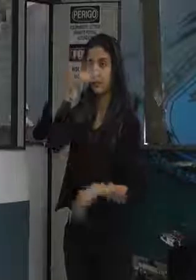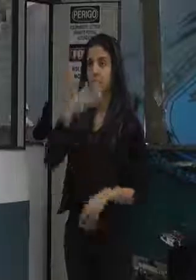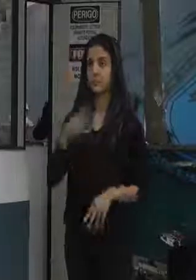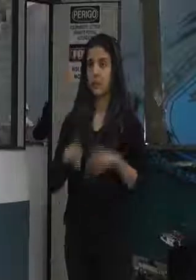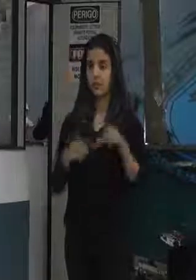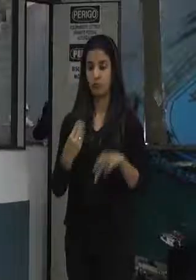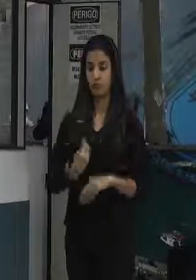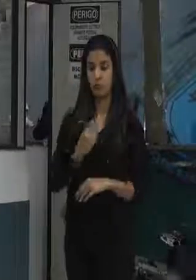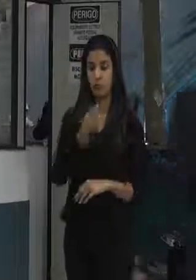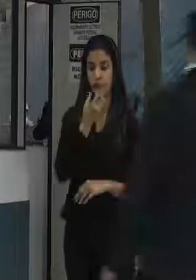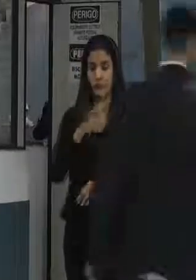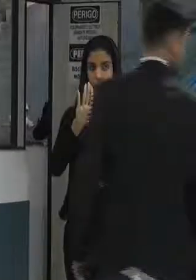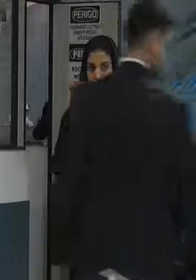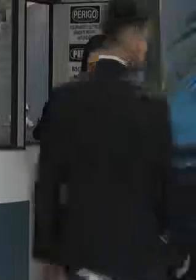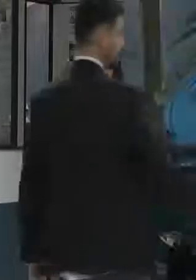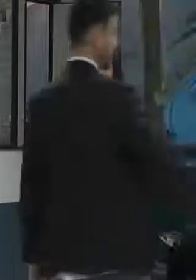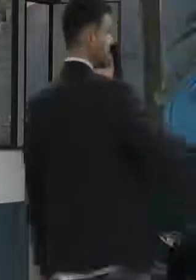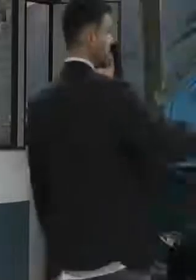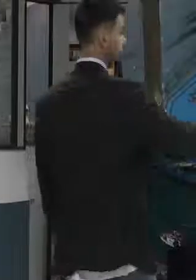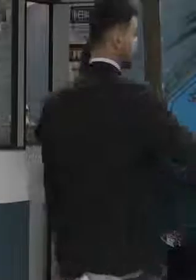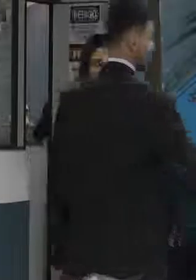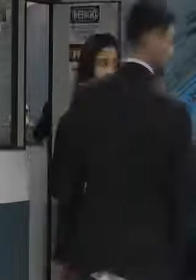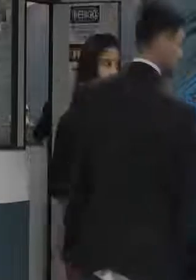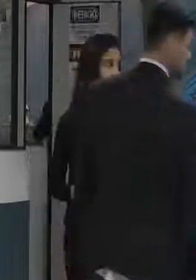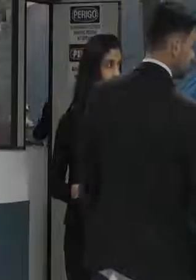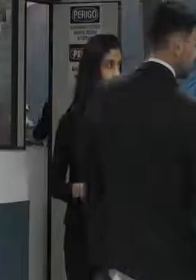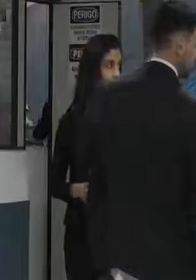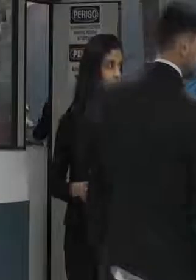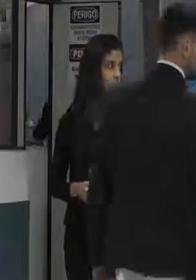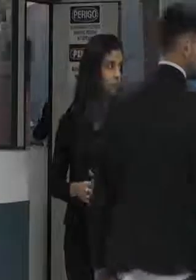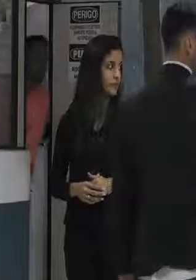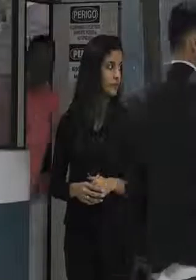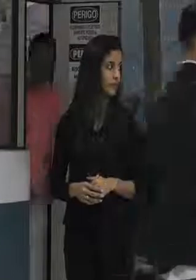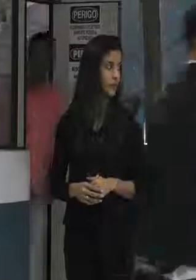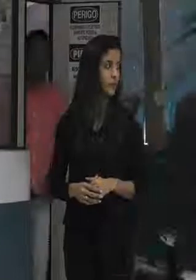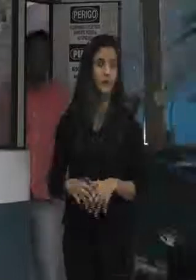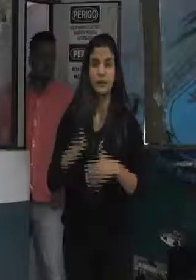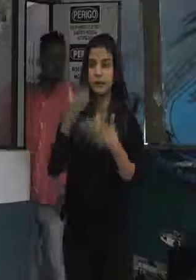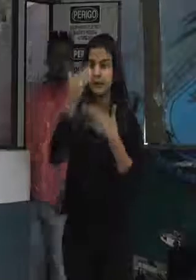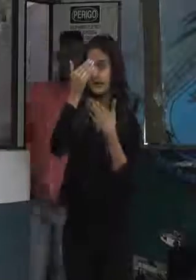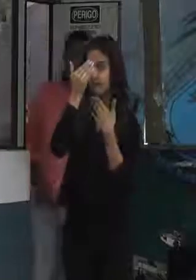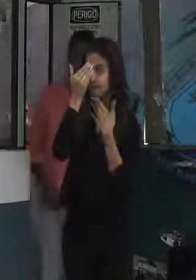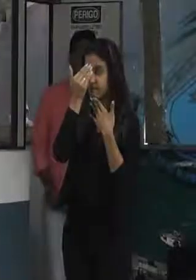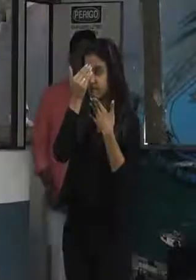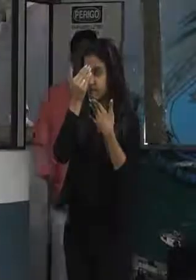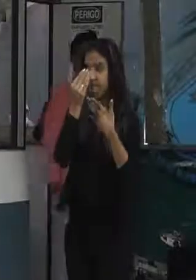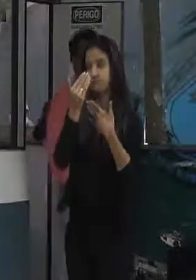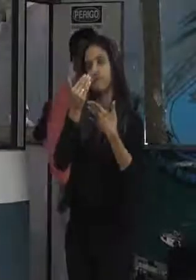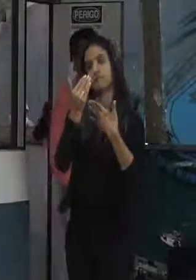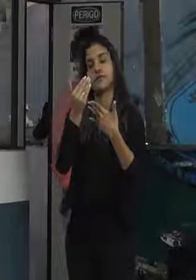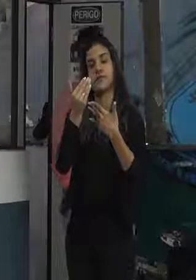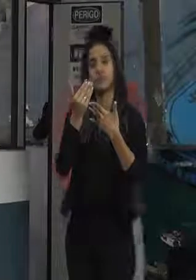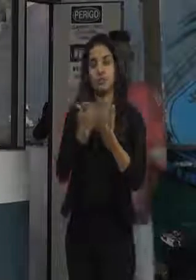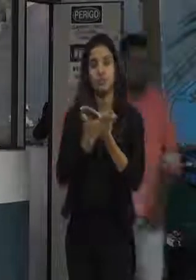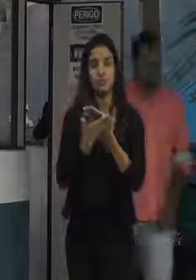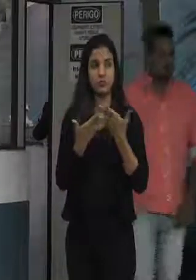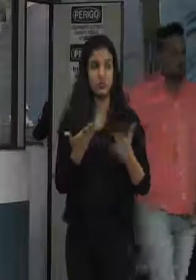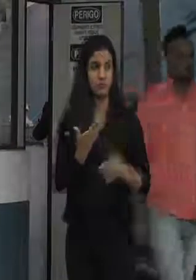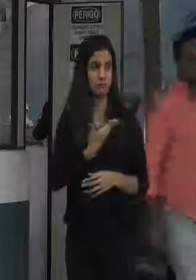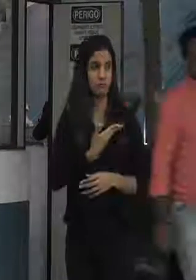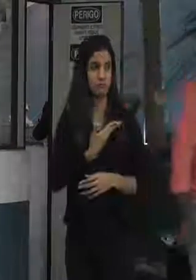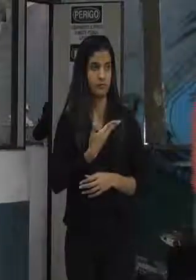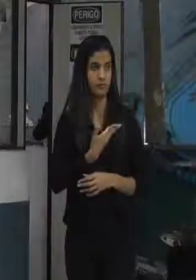tarde. Senhor presidente, eu quero agradecer a todos os colegas aqui